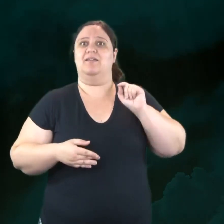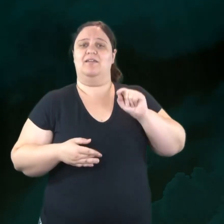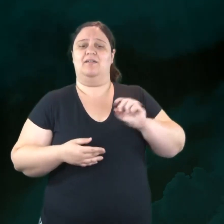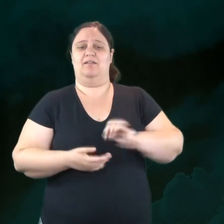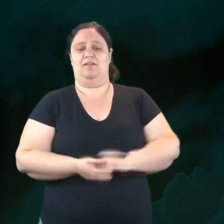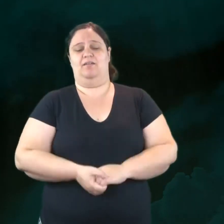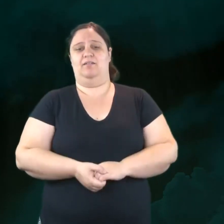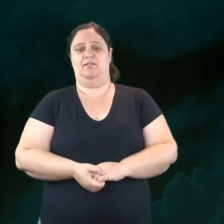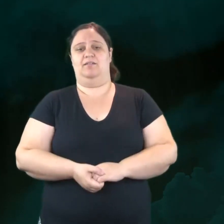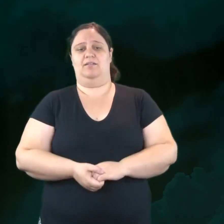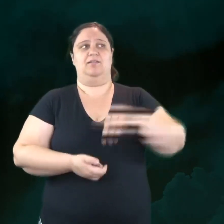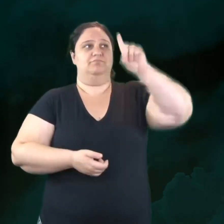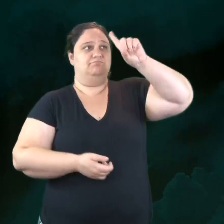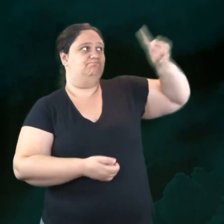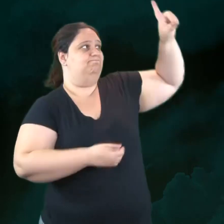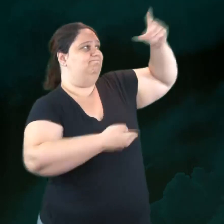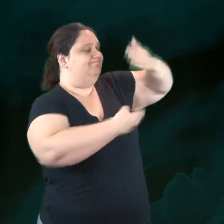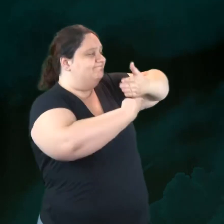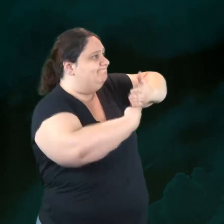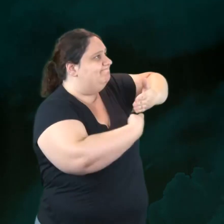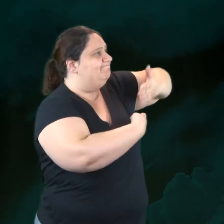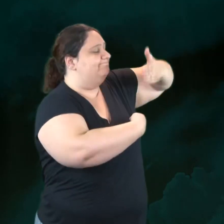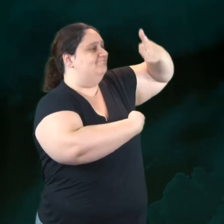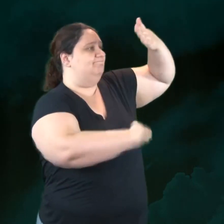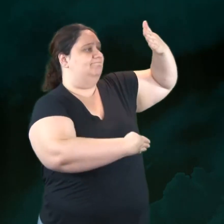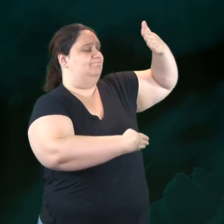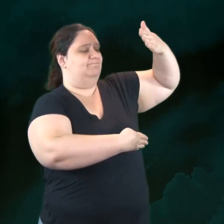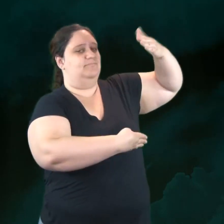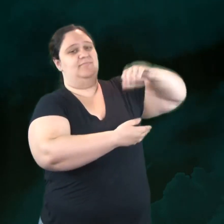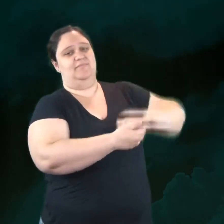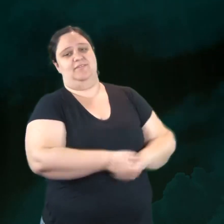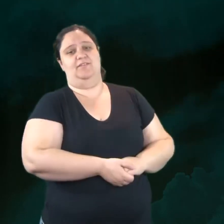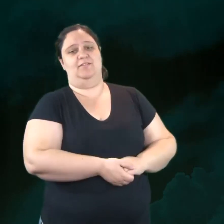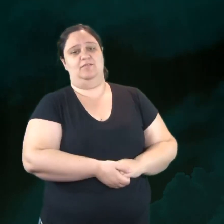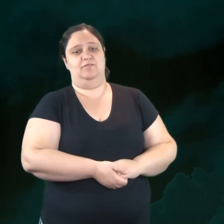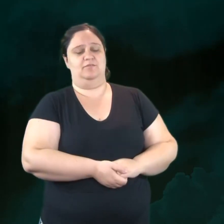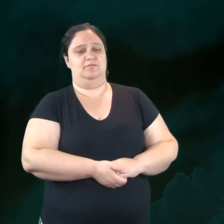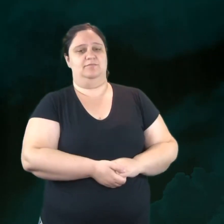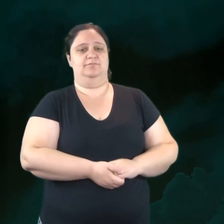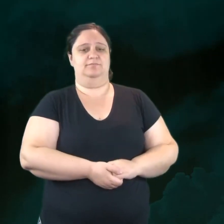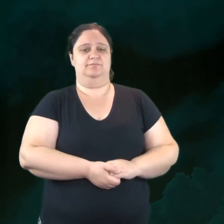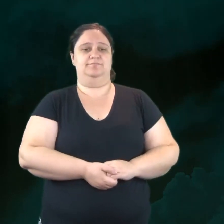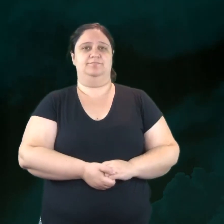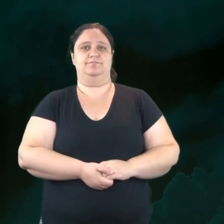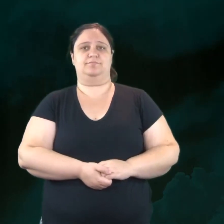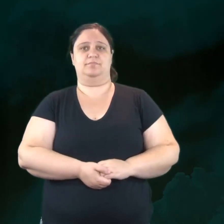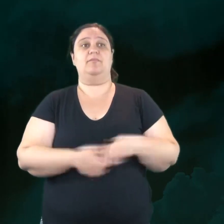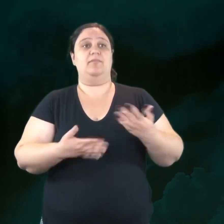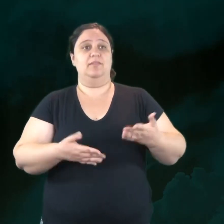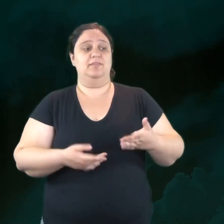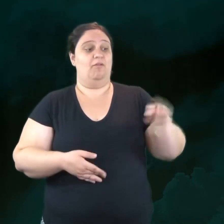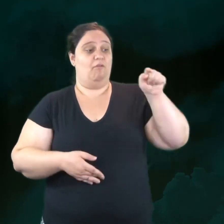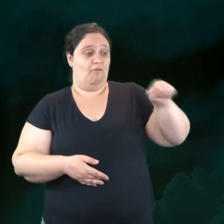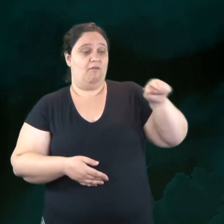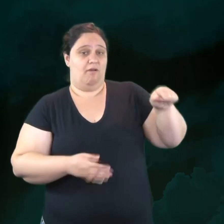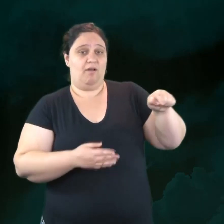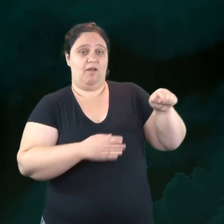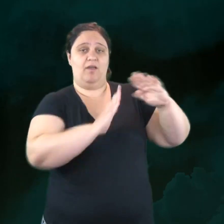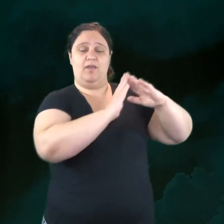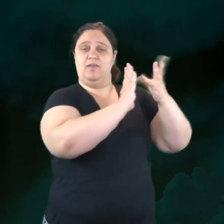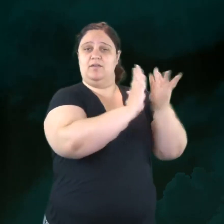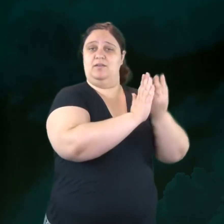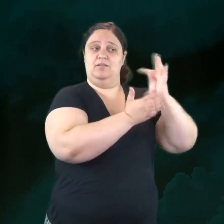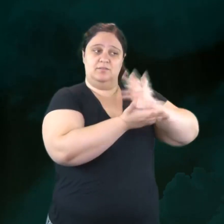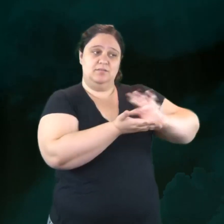exultamos, ou na presença de nosso Senhor Jesus na sua vinda, não sois vós. A nossa esperança, a nossa glória na vinda do Senhor